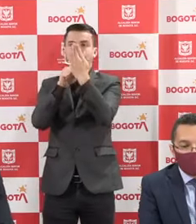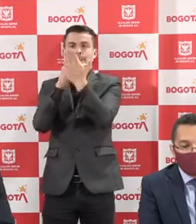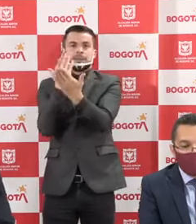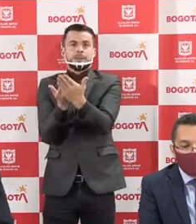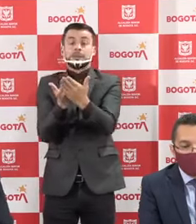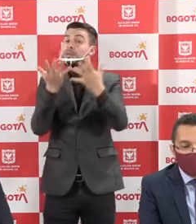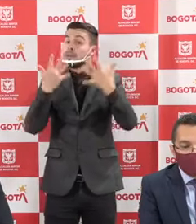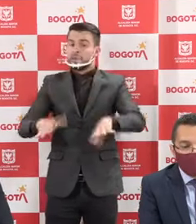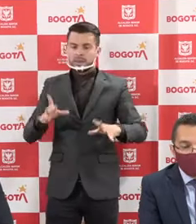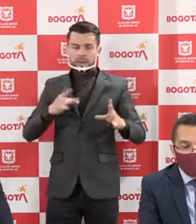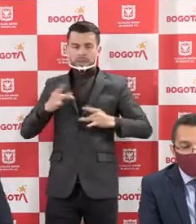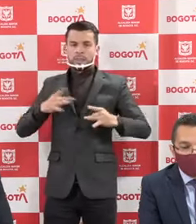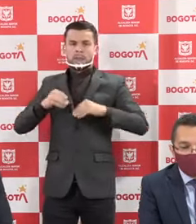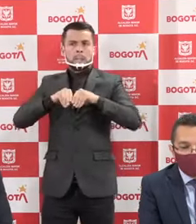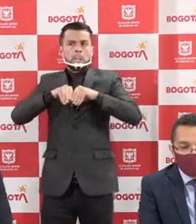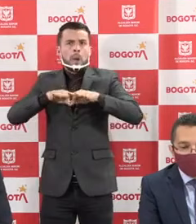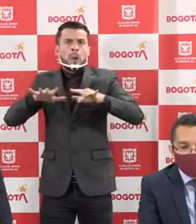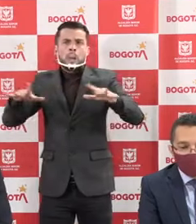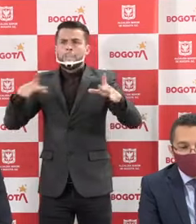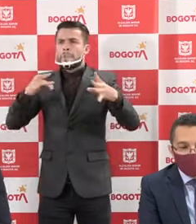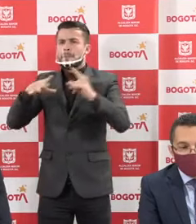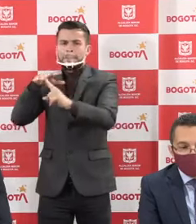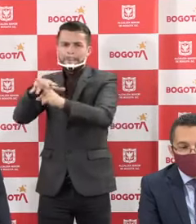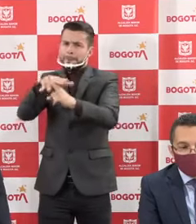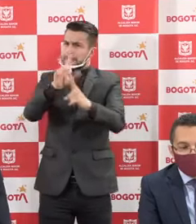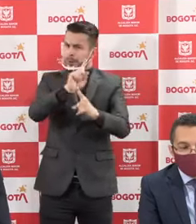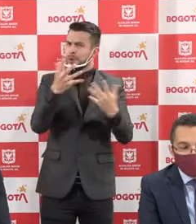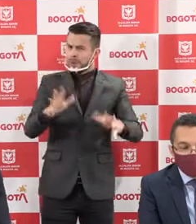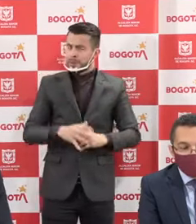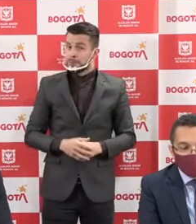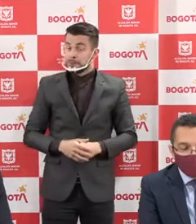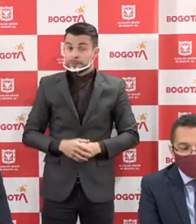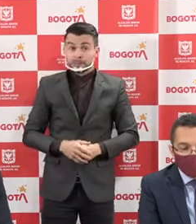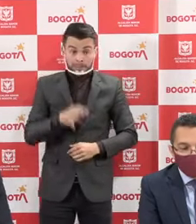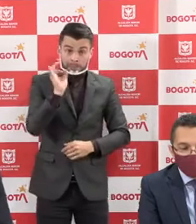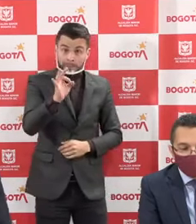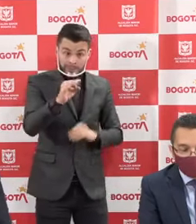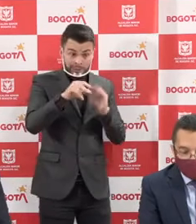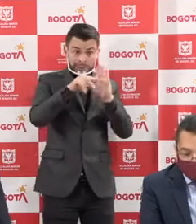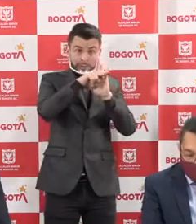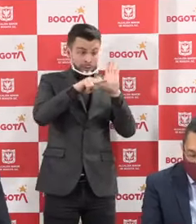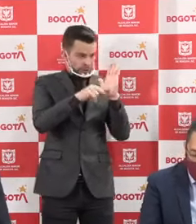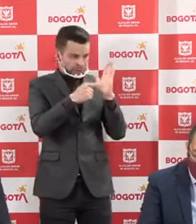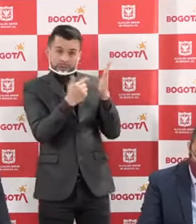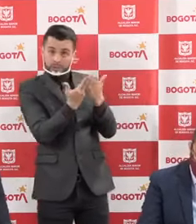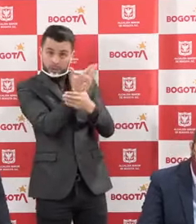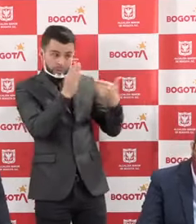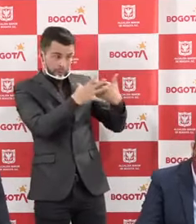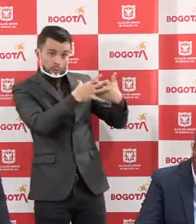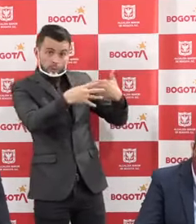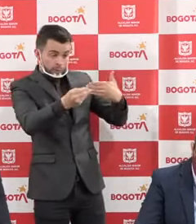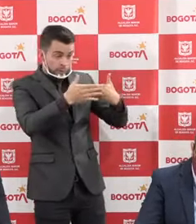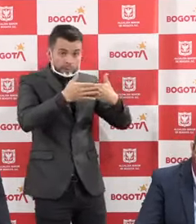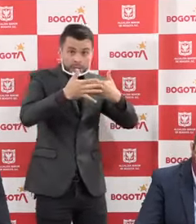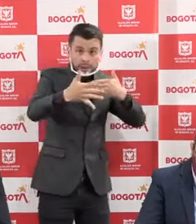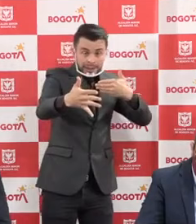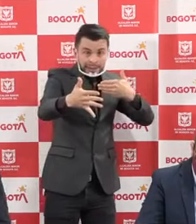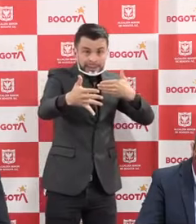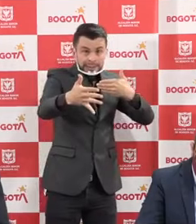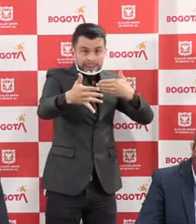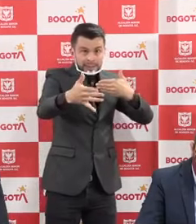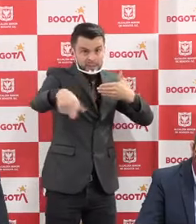tiene que tener siempre presente que el coronavirus no se ha ido que sigue estando entre nosotros sigue siendo una enfermedad